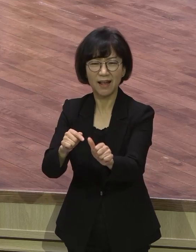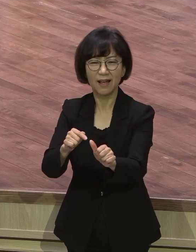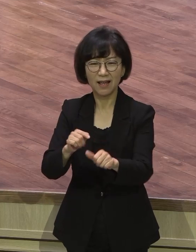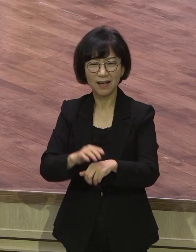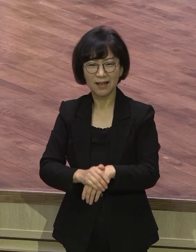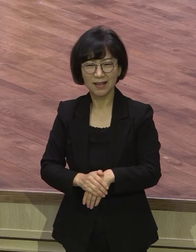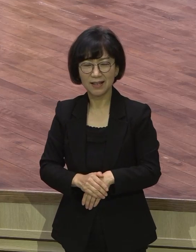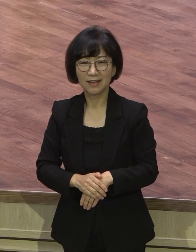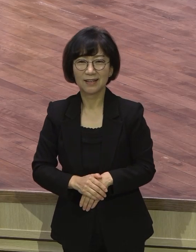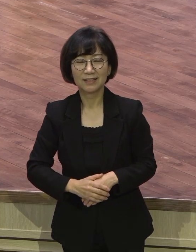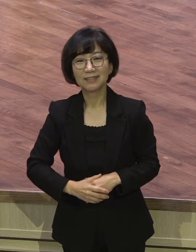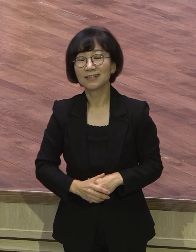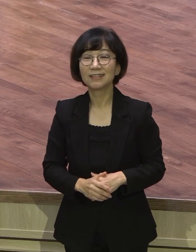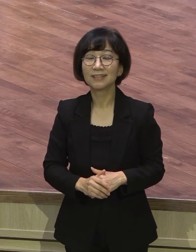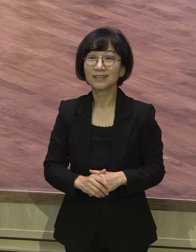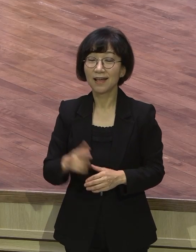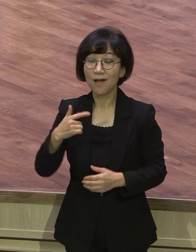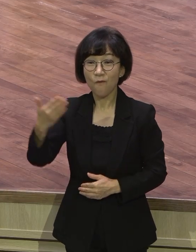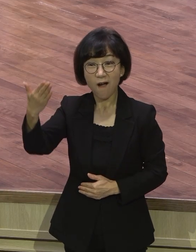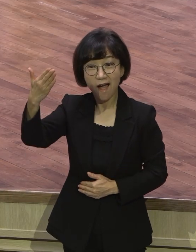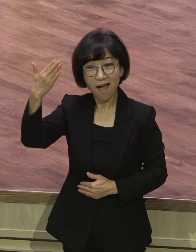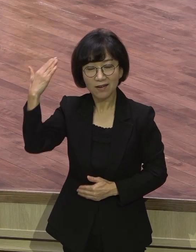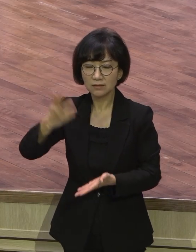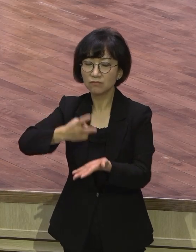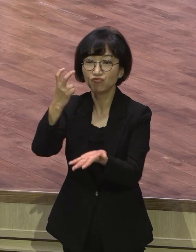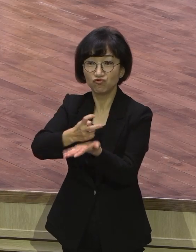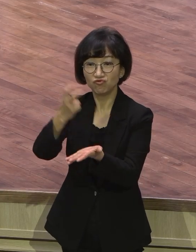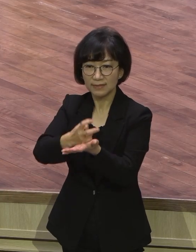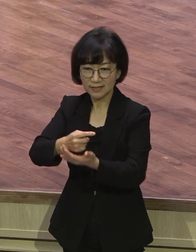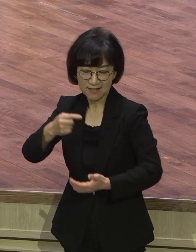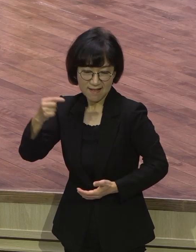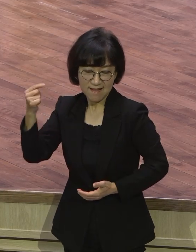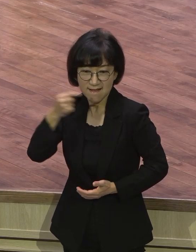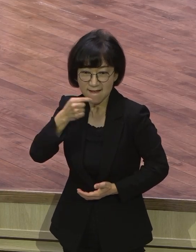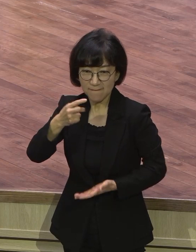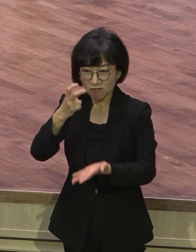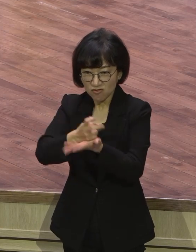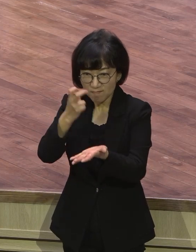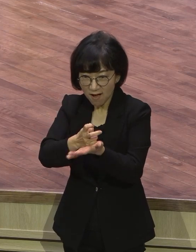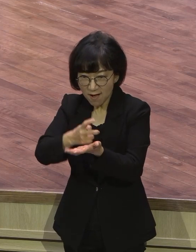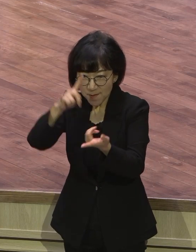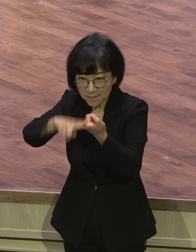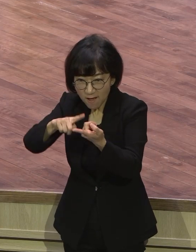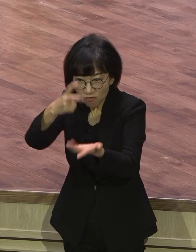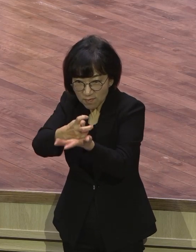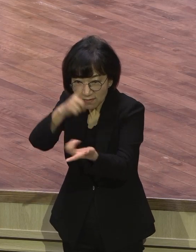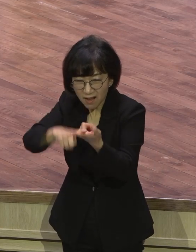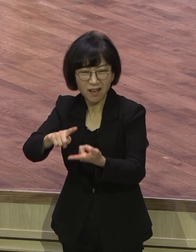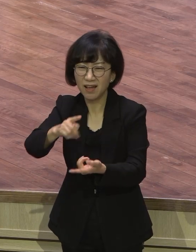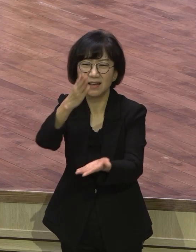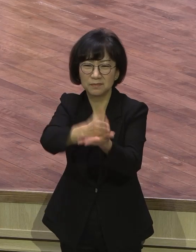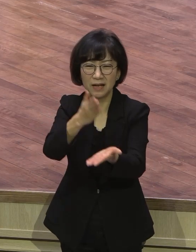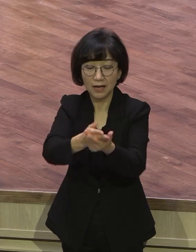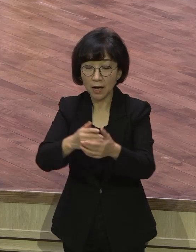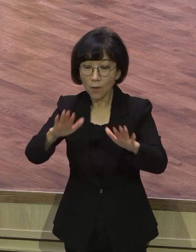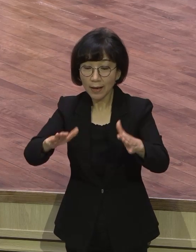그렇게 말씀하고 있습니다. 과거의 율법주의적인 사고방식에서 벗어나서 이제는 새롭게 열린